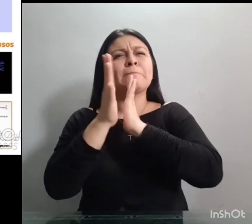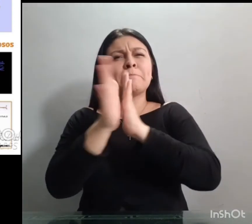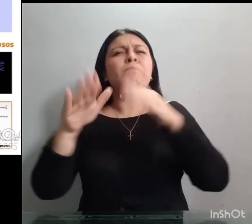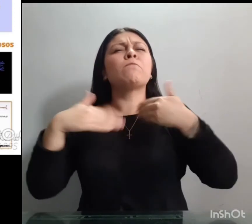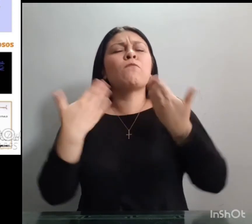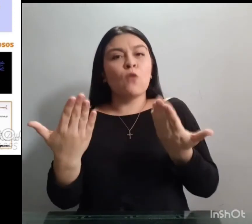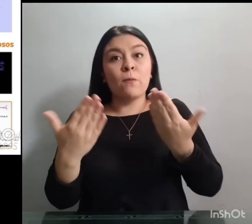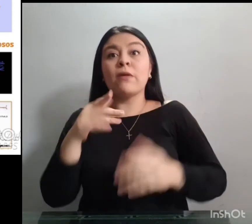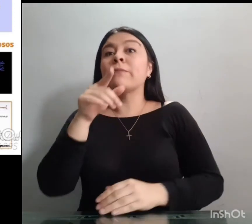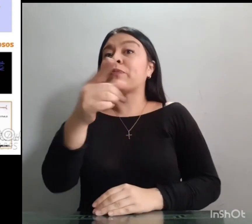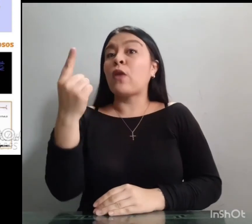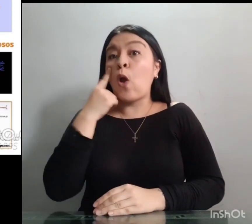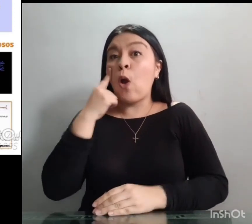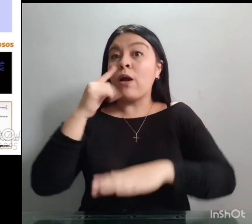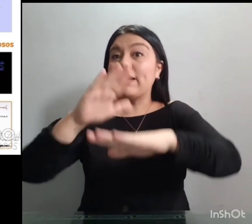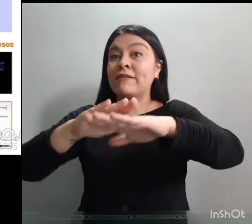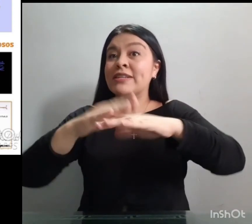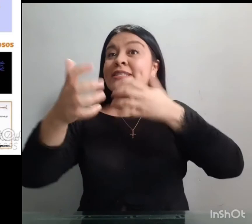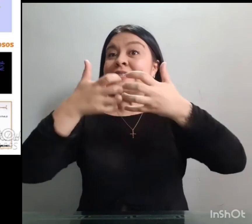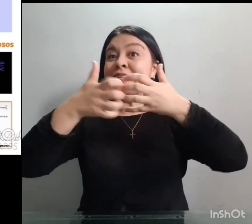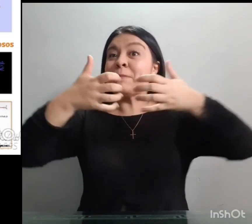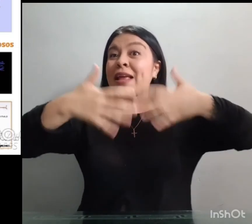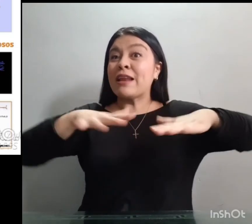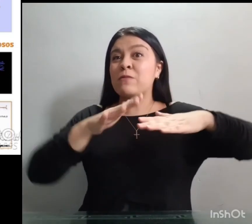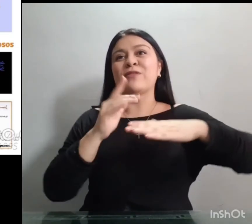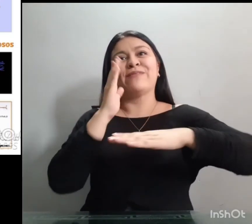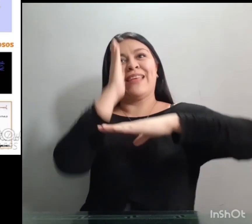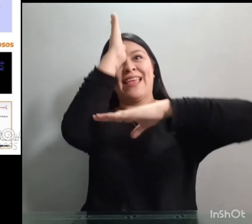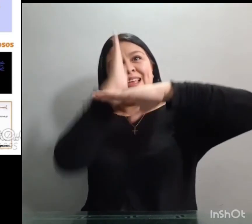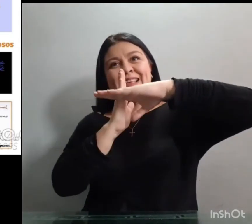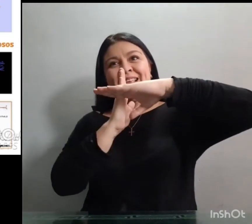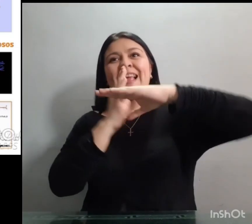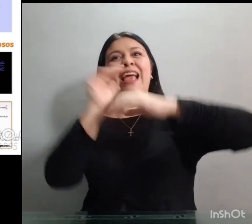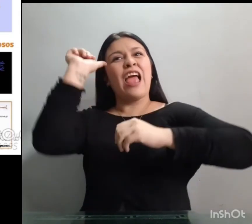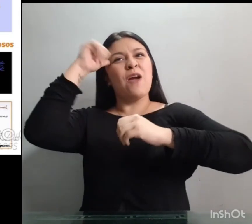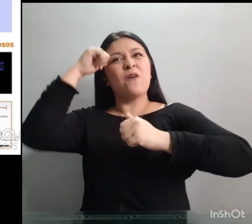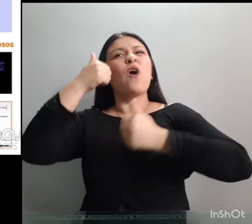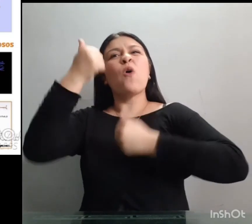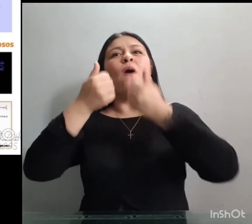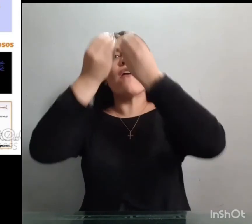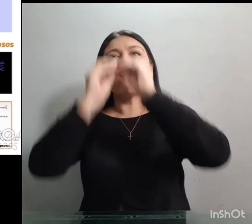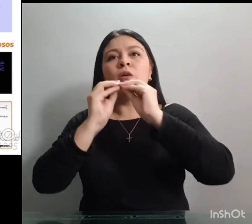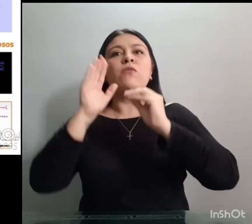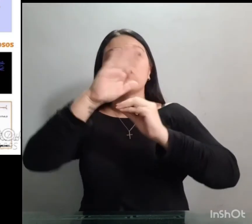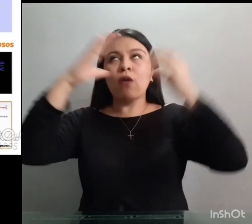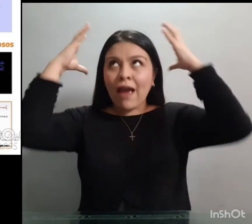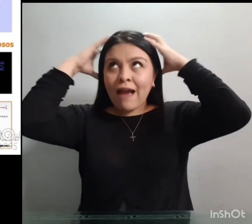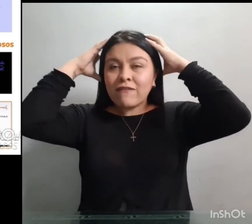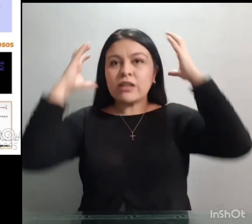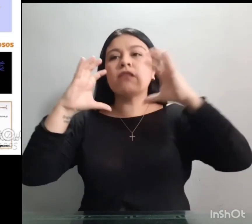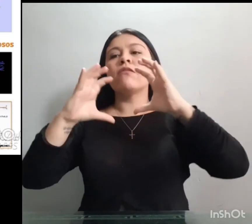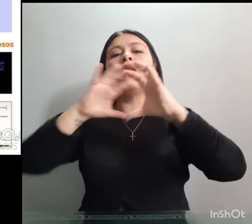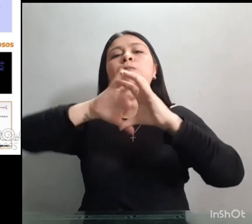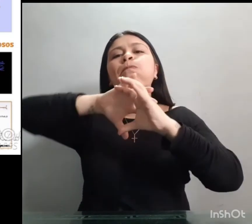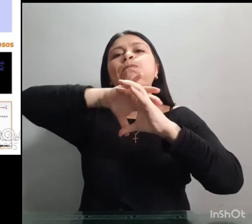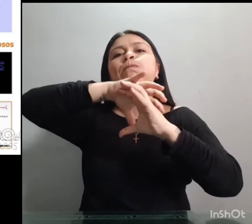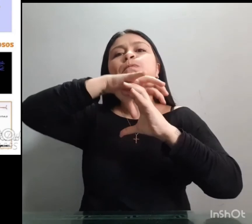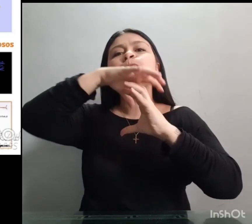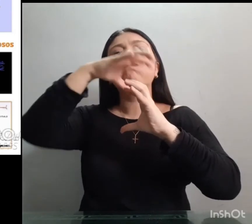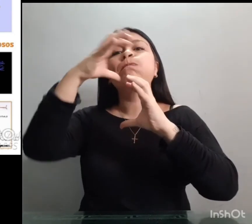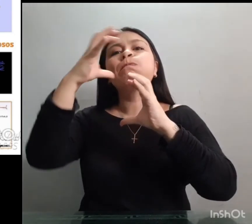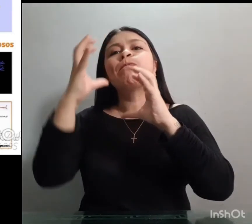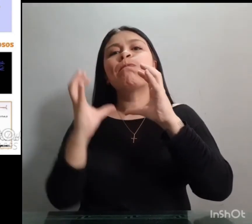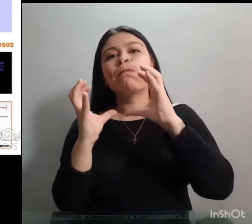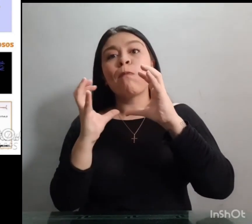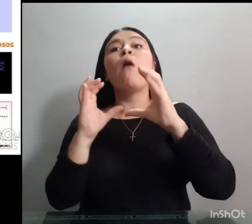saber que el sistema nervioso central está constituido por el encéfalo, que está localizado aquí en la cabeza y está formado por el